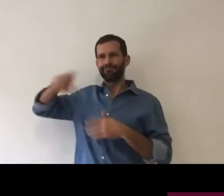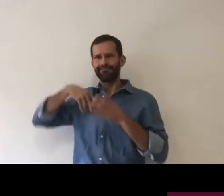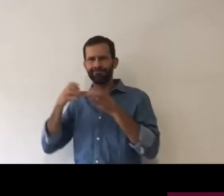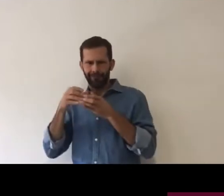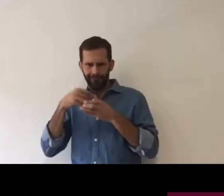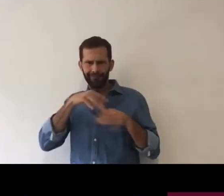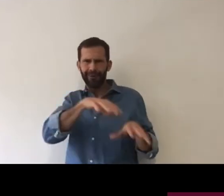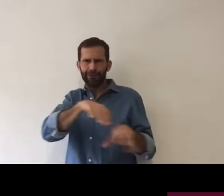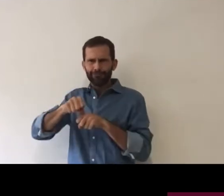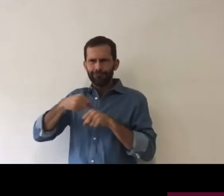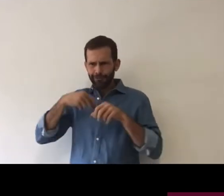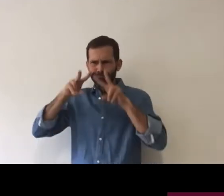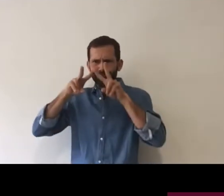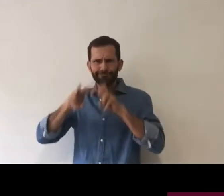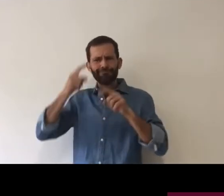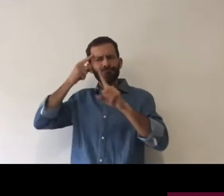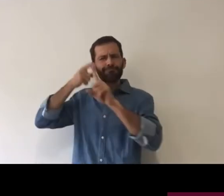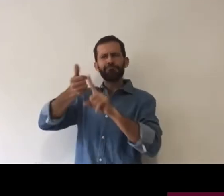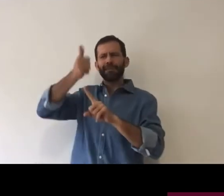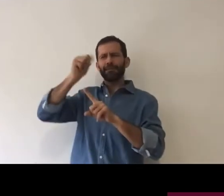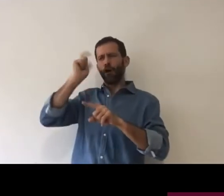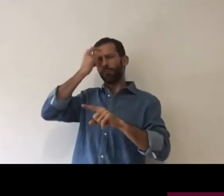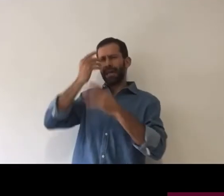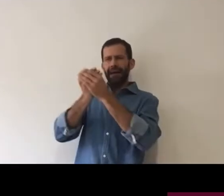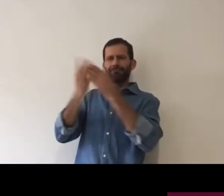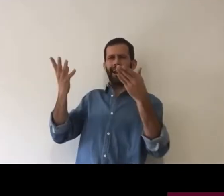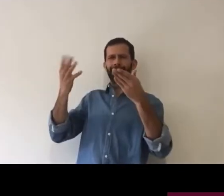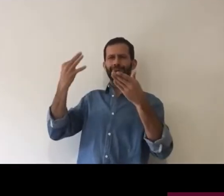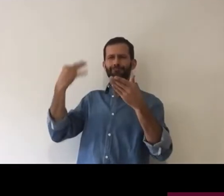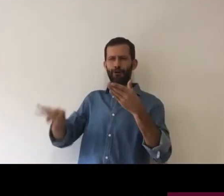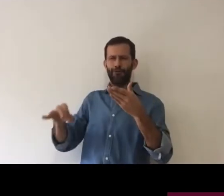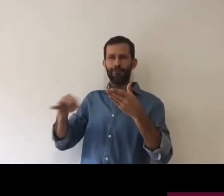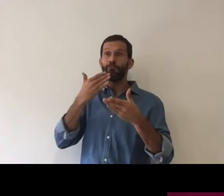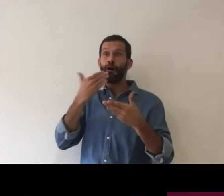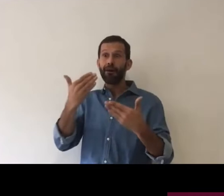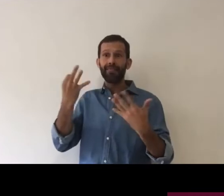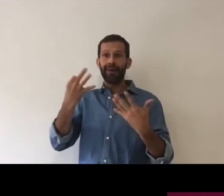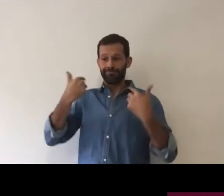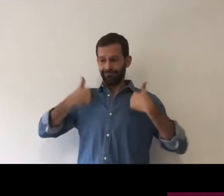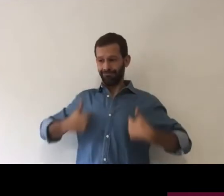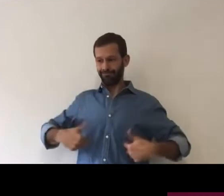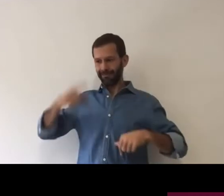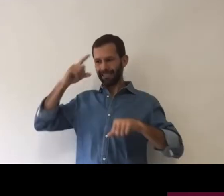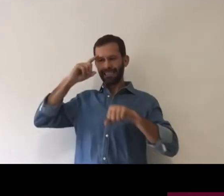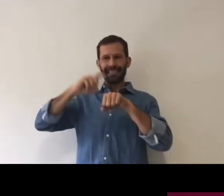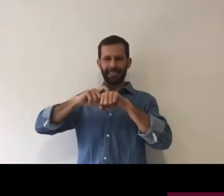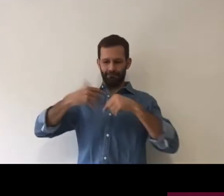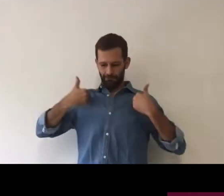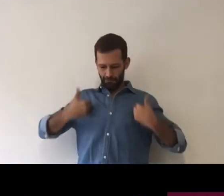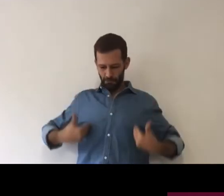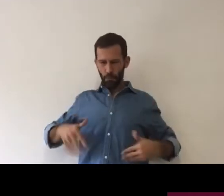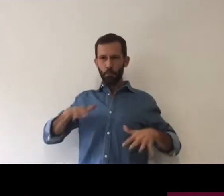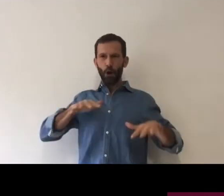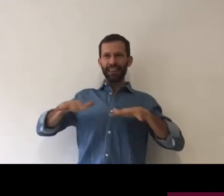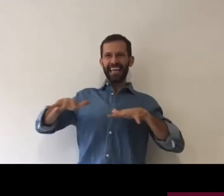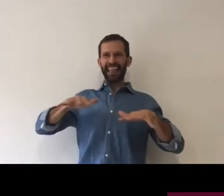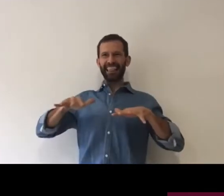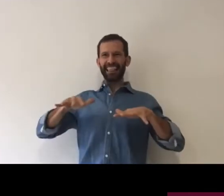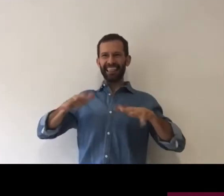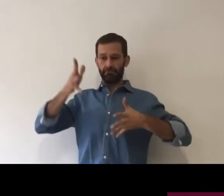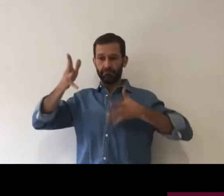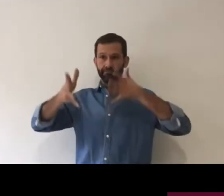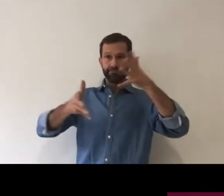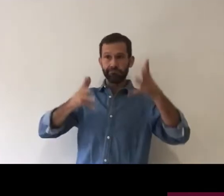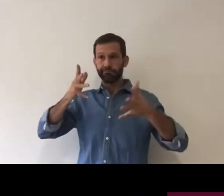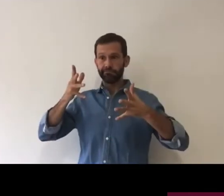falta una investigación por principios y ahí es donde entramos nosotros a jugar un papel fundamental para ver